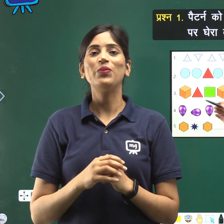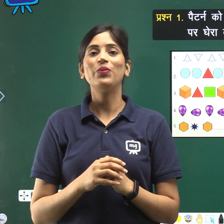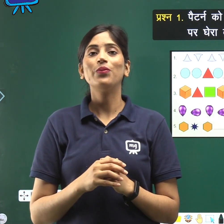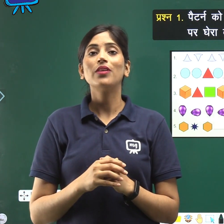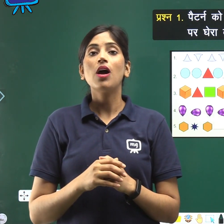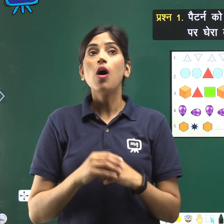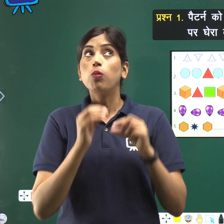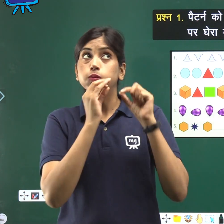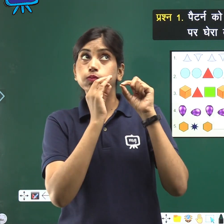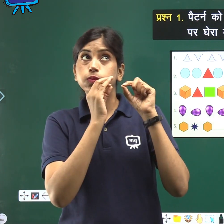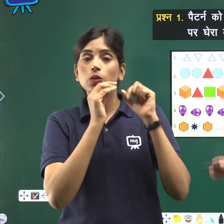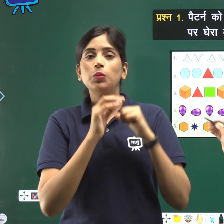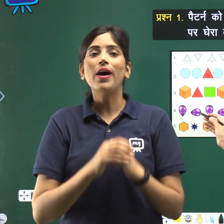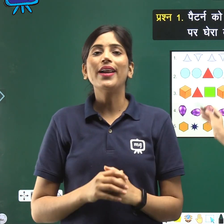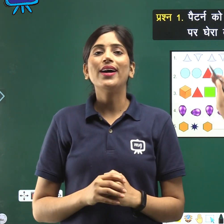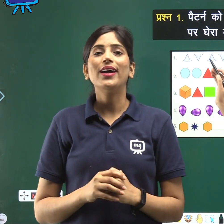गुब्बारा,